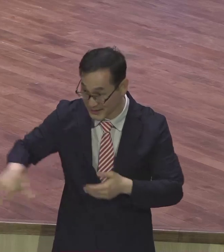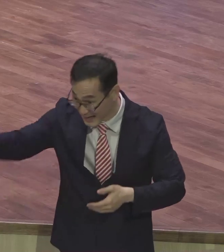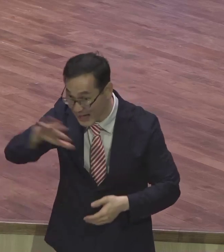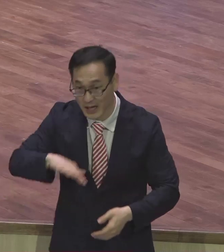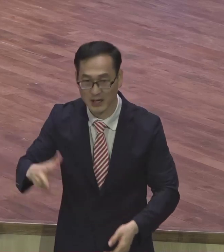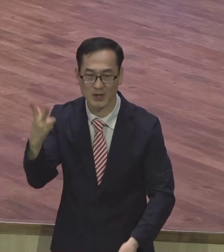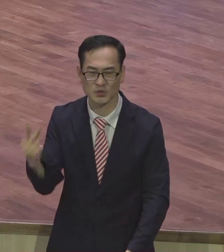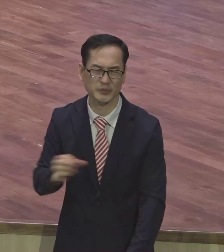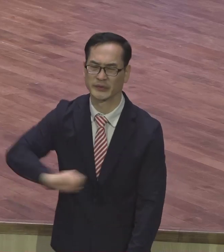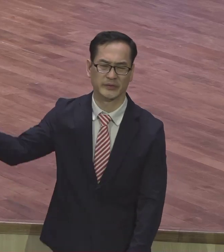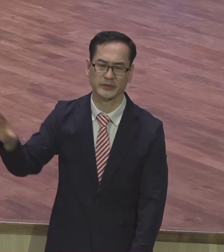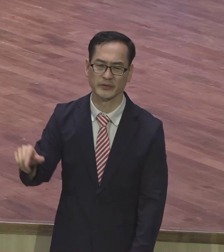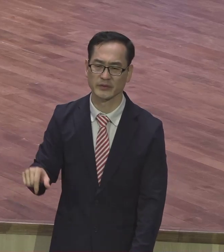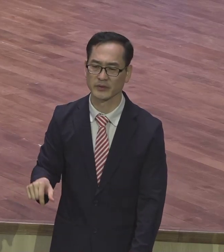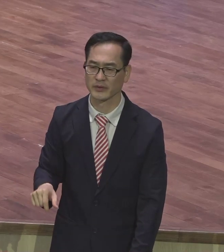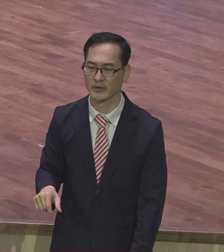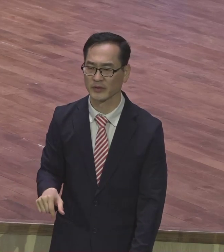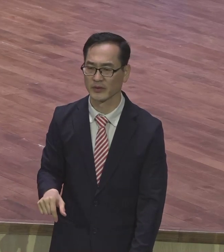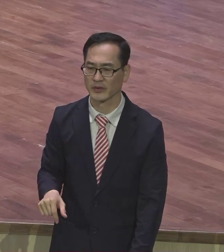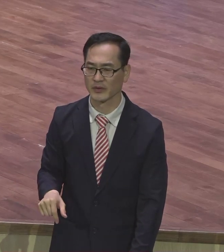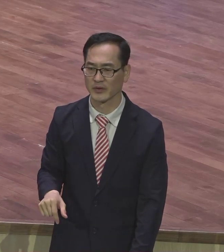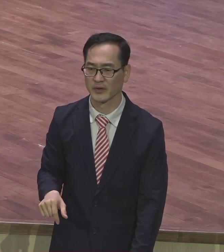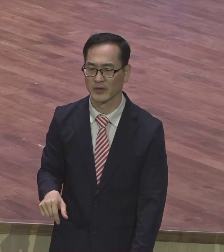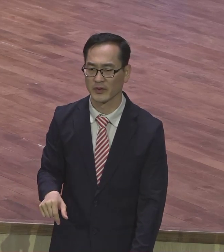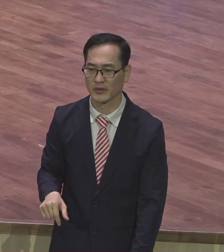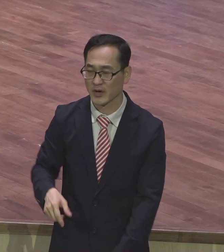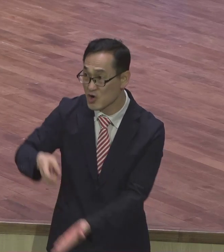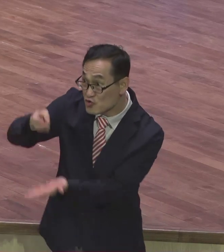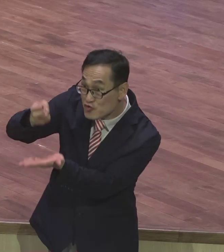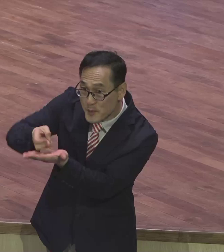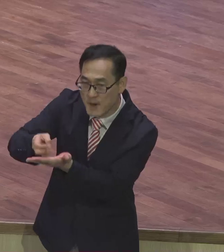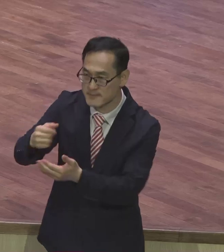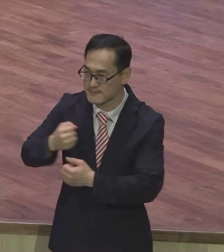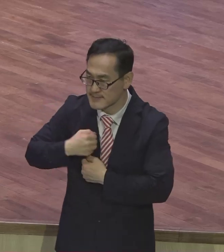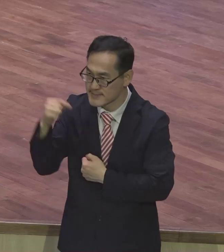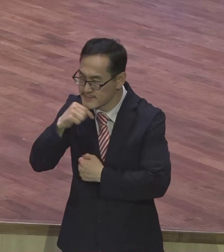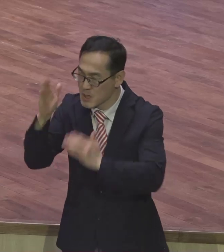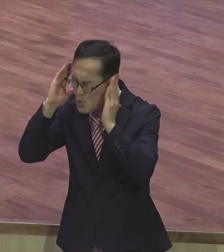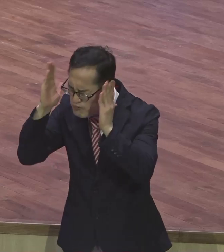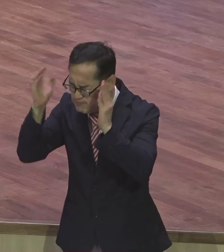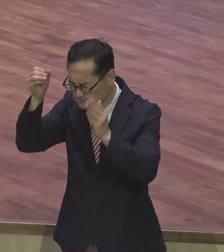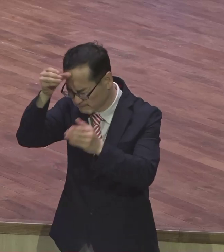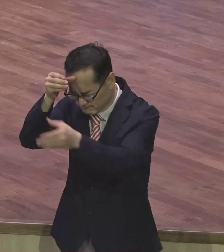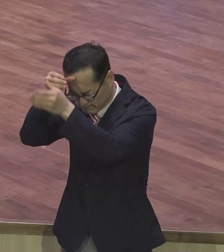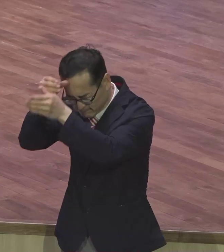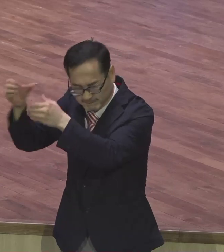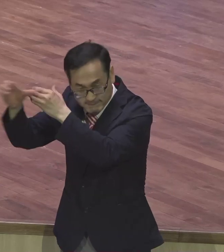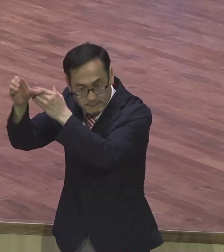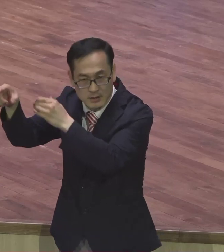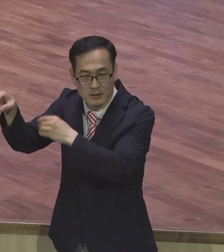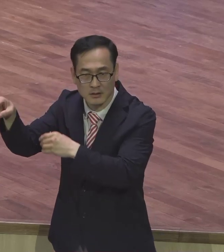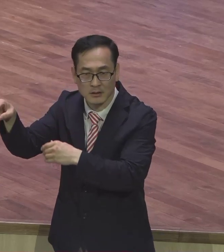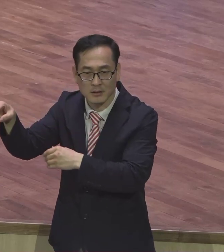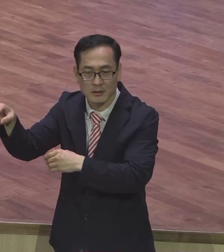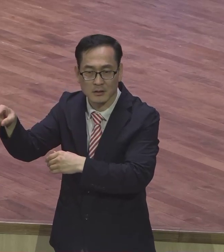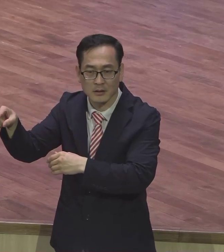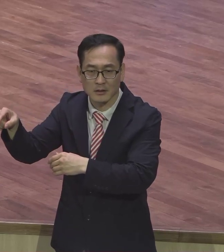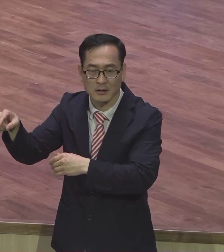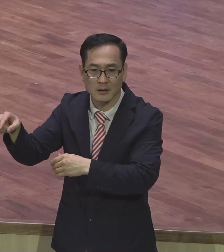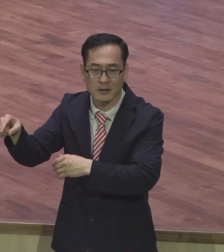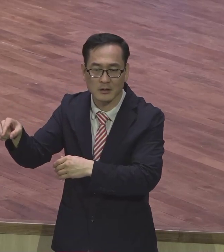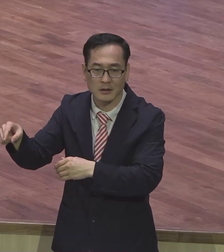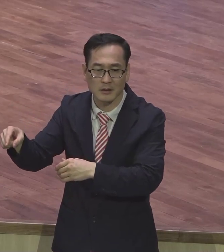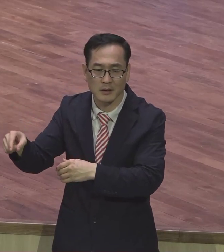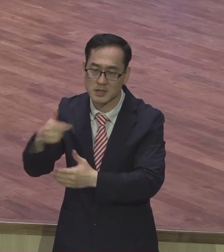소용없는 거다 이 어마어마한 것들이 엄청난 이력이 엄청난 배경이 엄청난